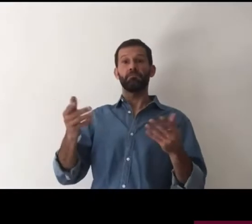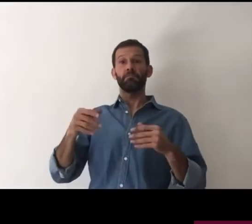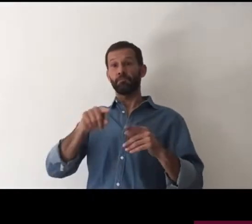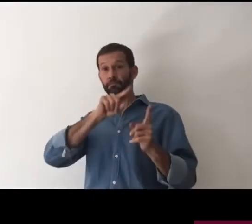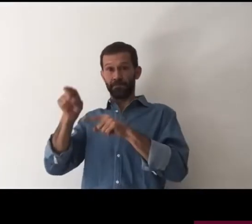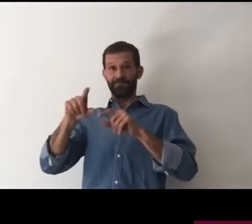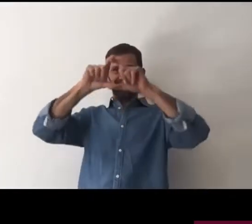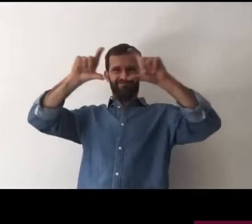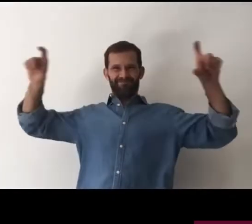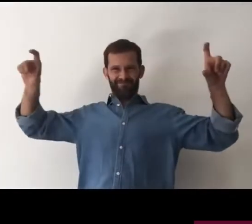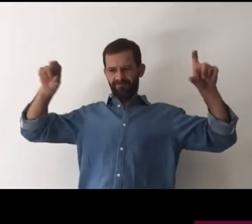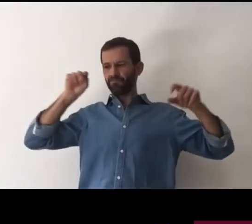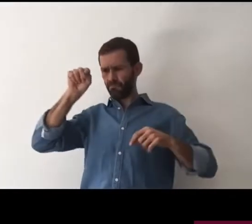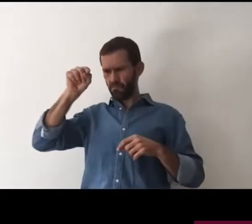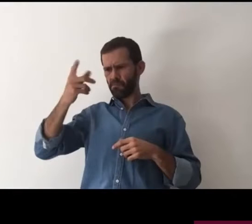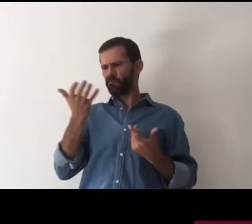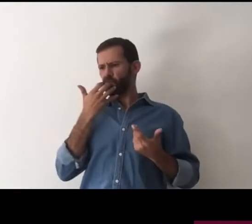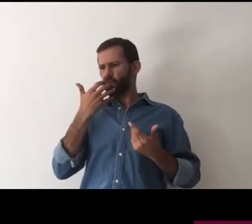a cabo,